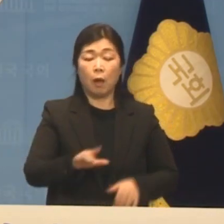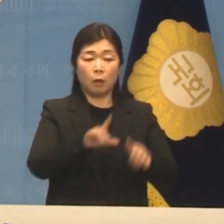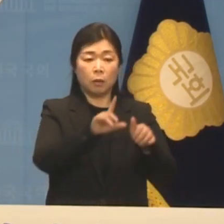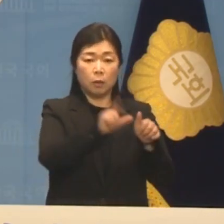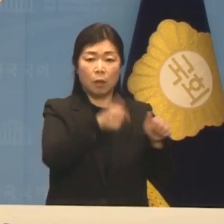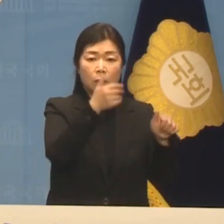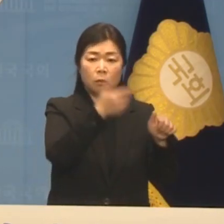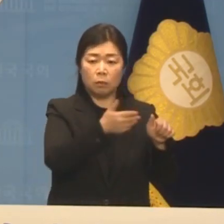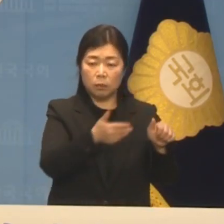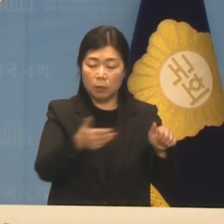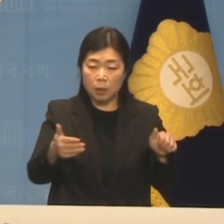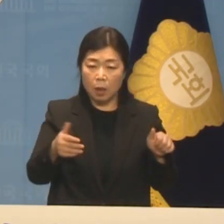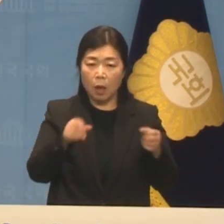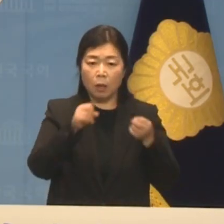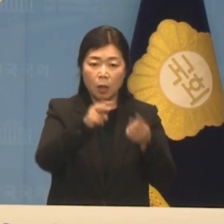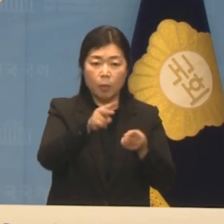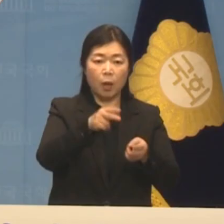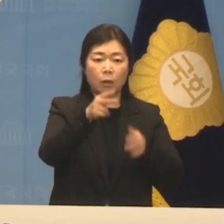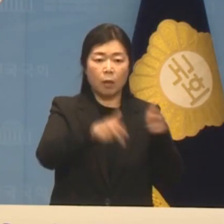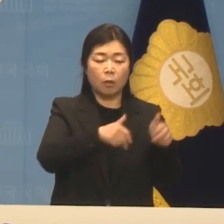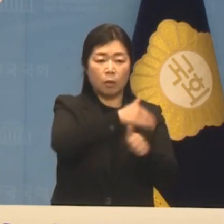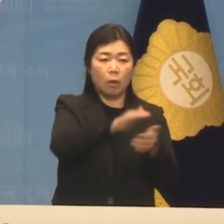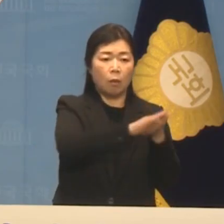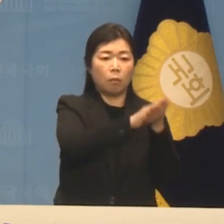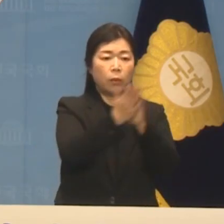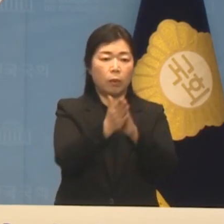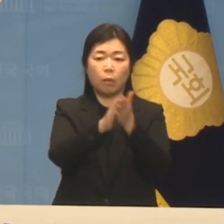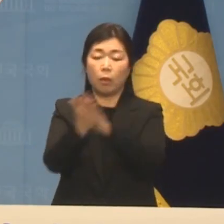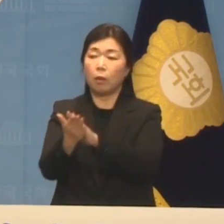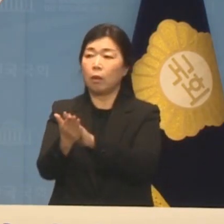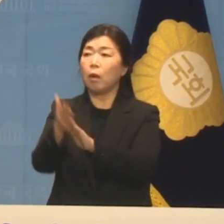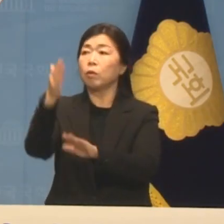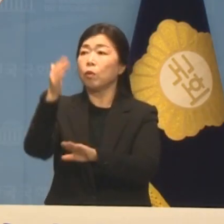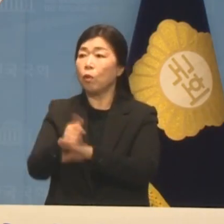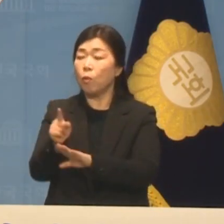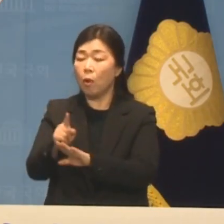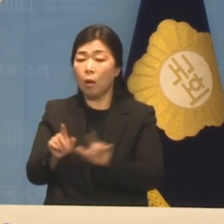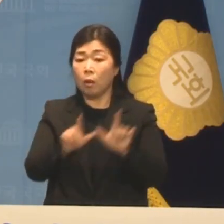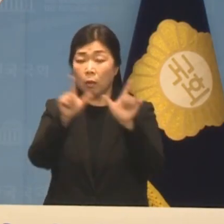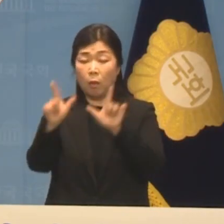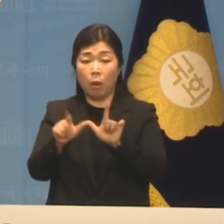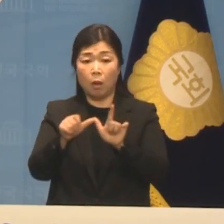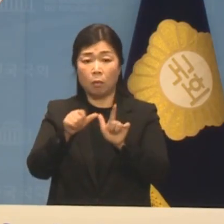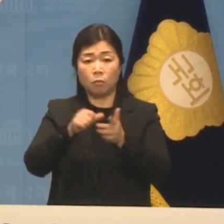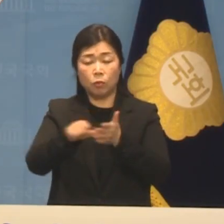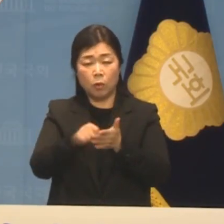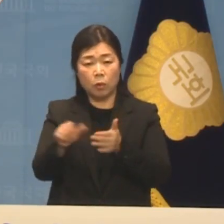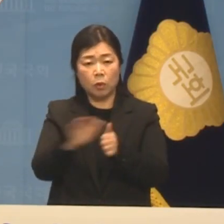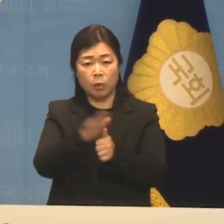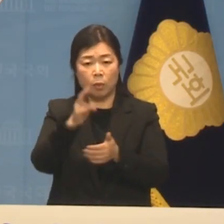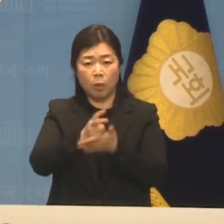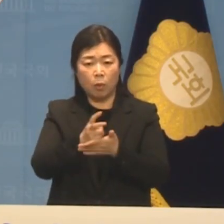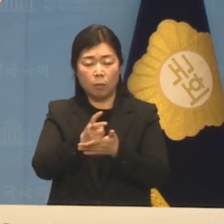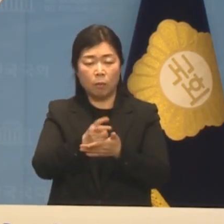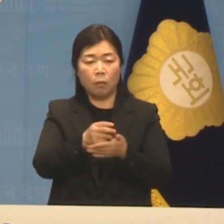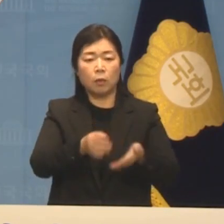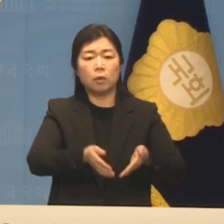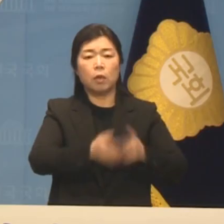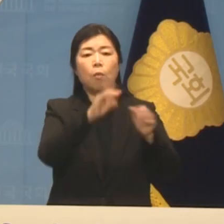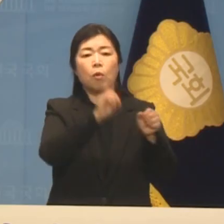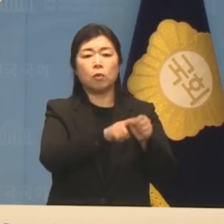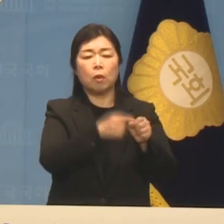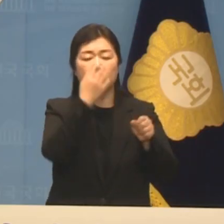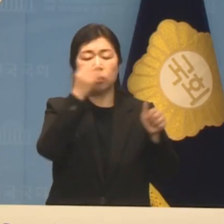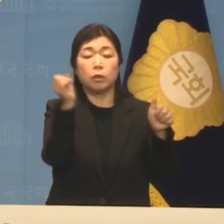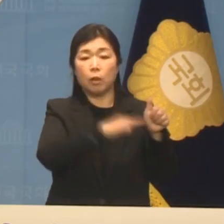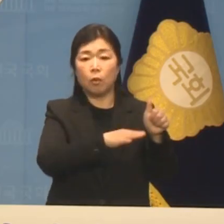시간이 지나 택배 산업에도 많은 변화가 일어났으며 급기야 생활물류서비스법의 취지를 무시하고